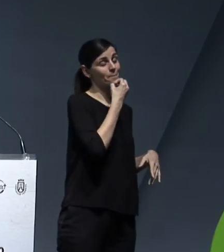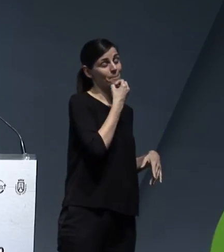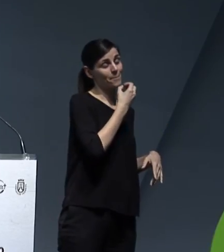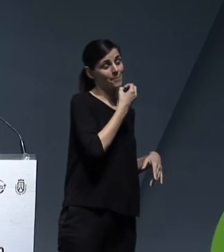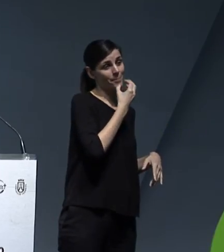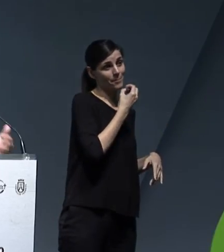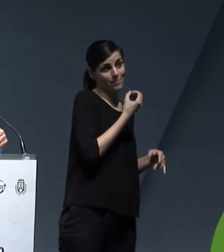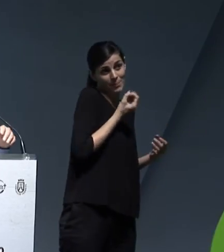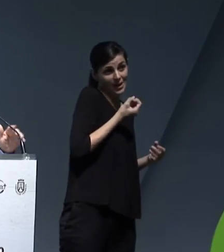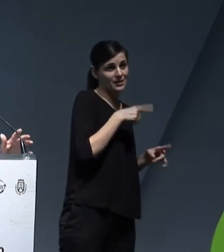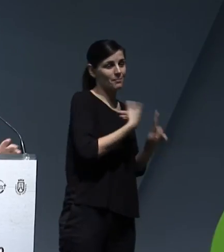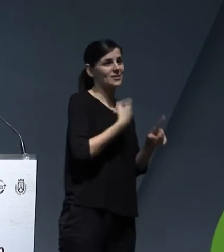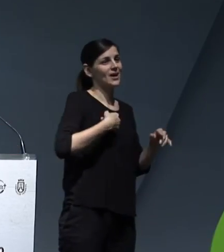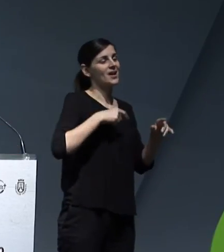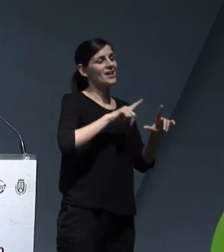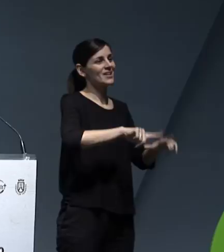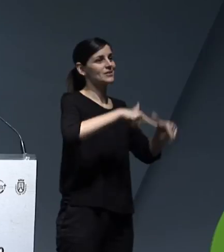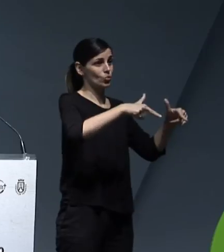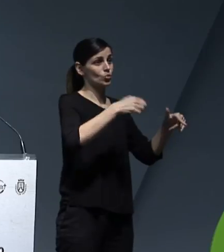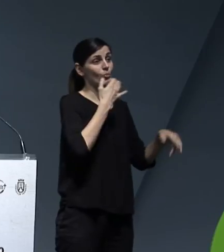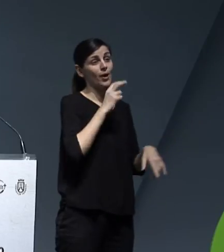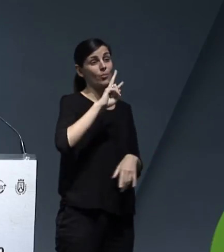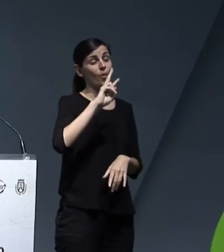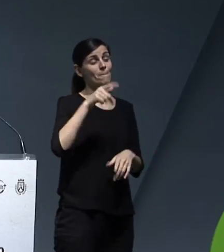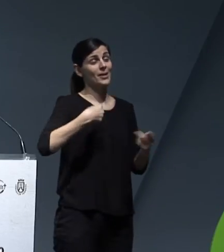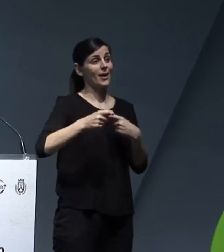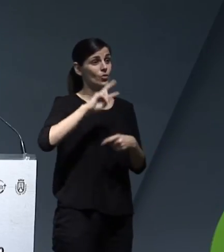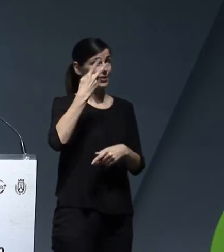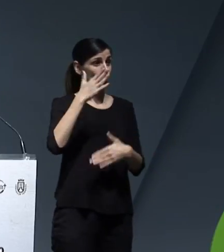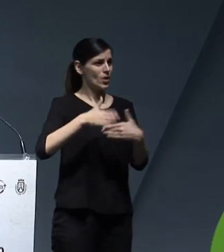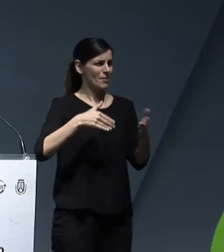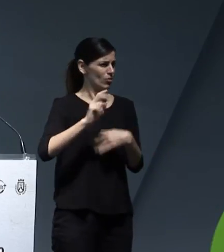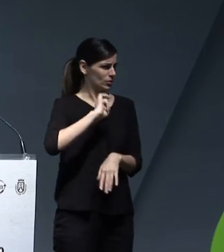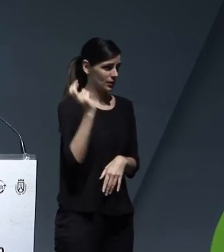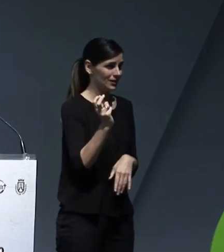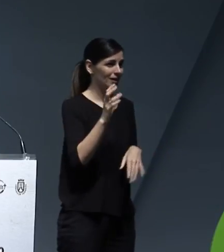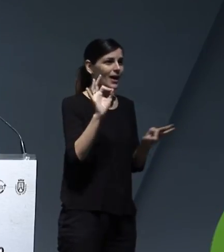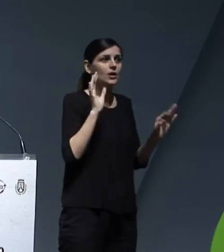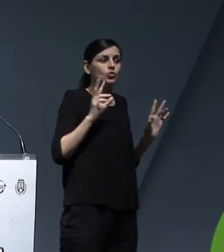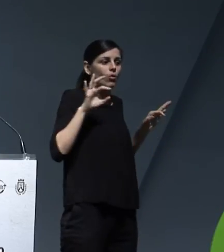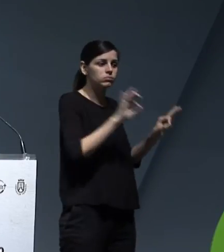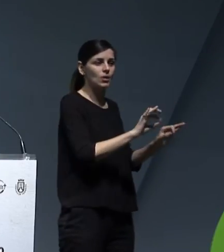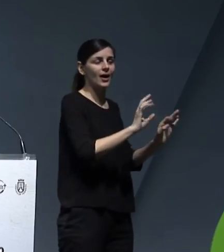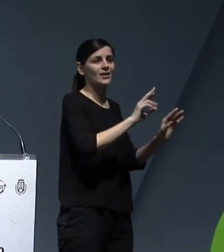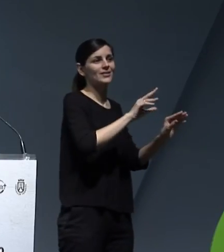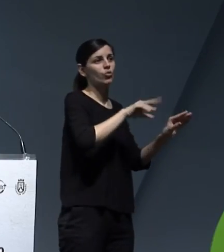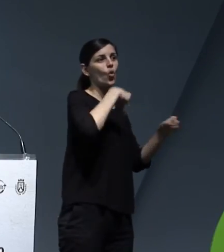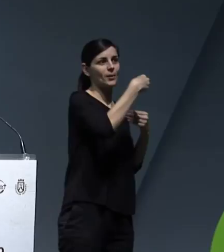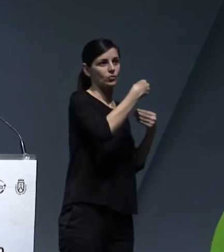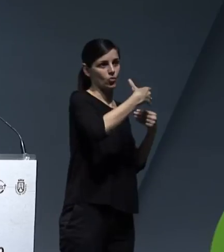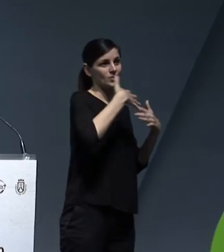mercado de segunda mano, etcétera, etcétera. Eso por lo que se refiere al documento aprobado por el Senado.